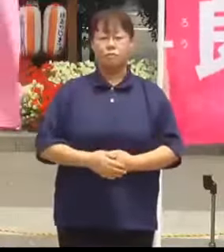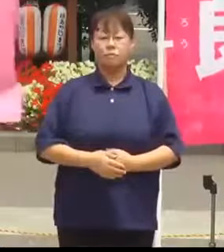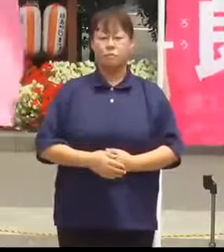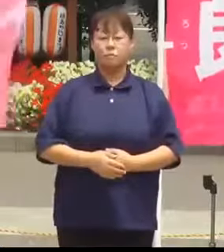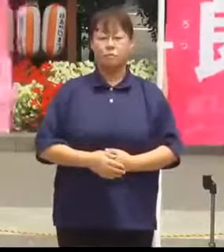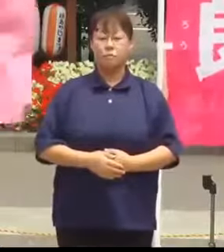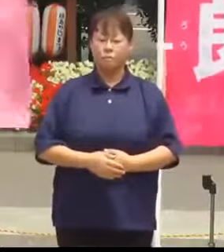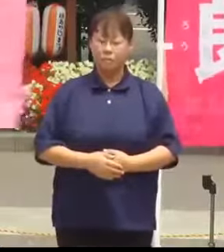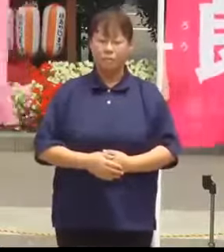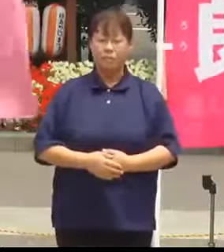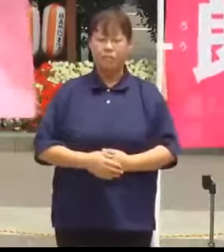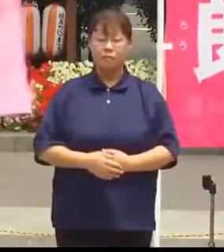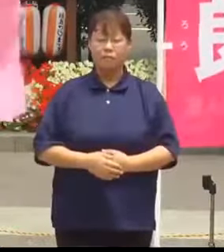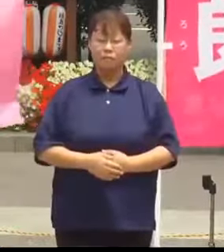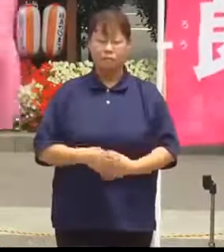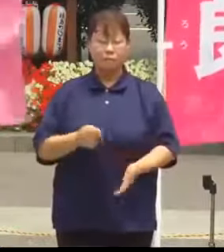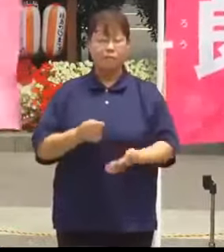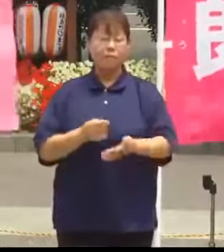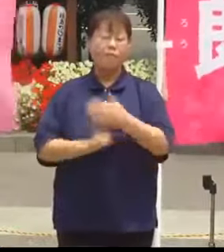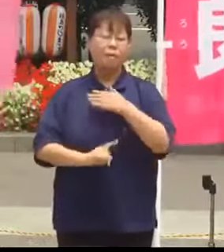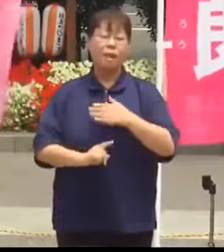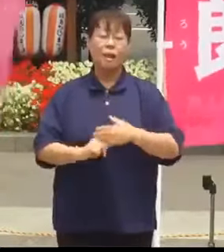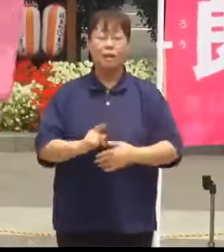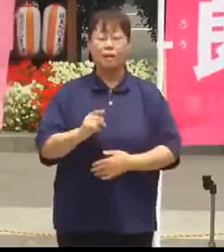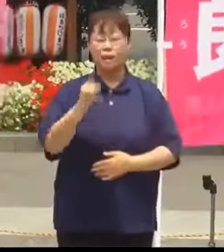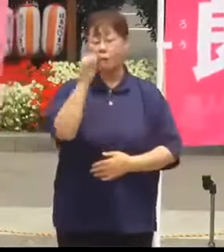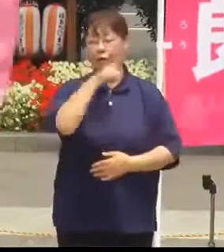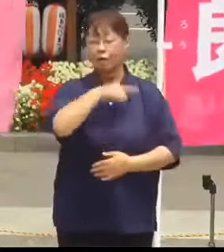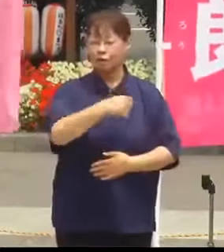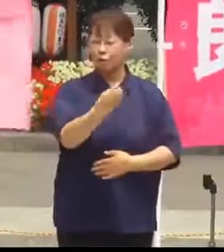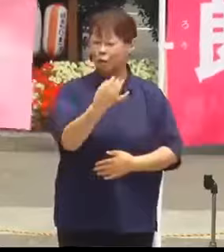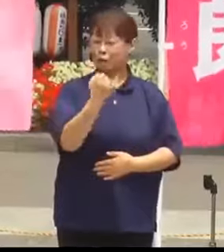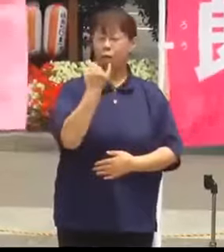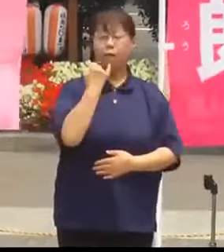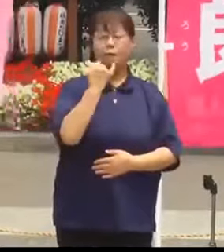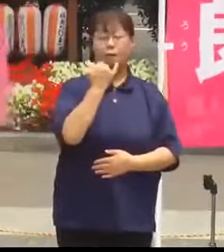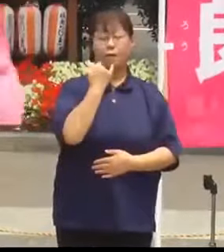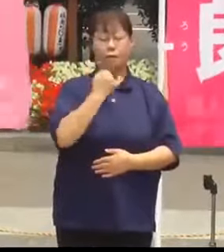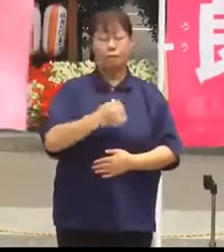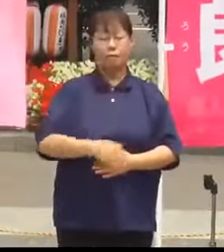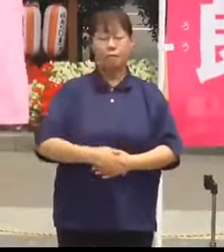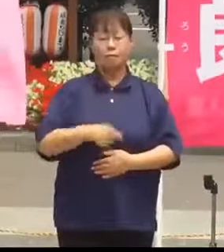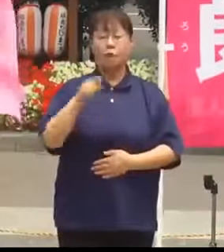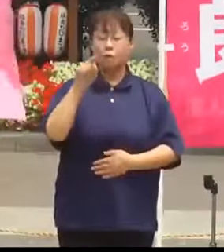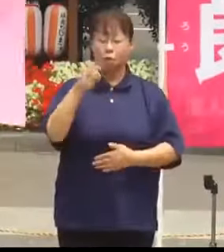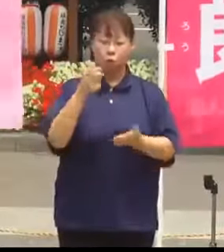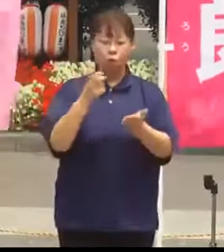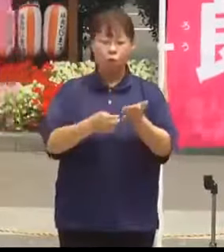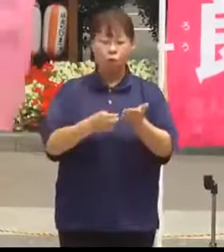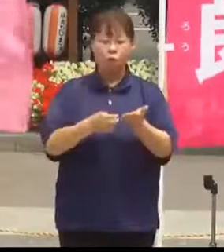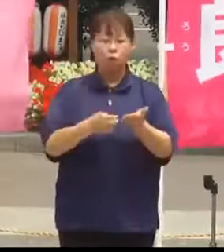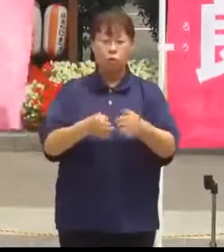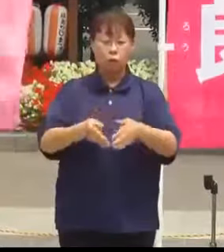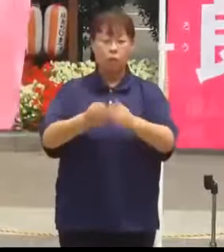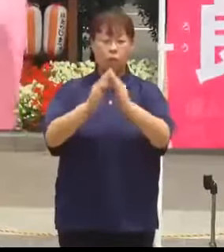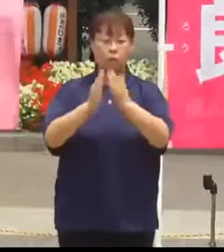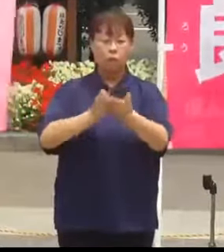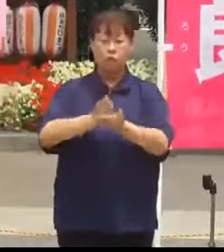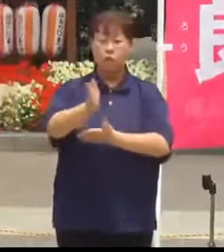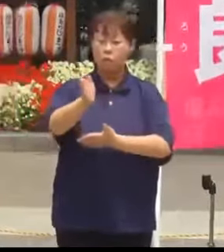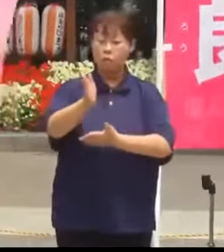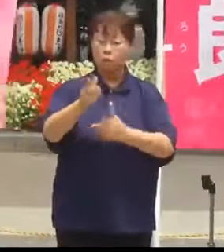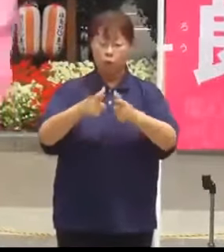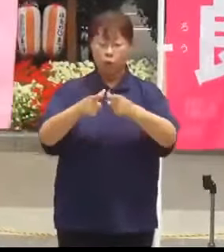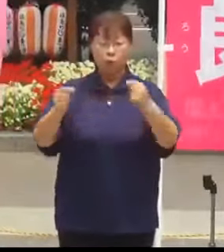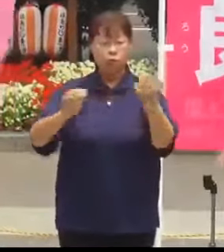往生際悪いそう言われても構わないだってそんな法律が通って運用されてしまえばこの国には混乱しか